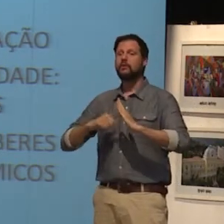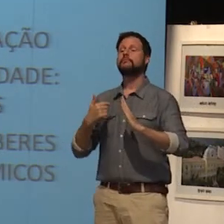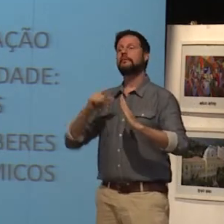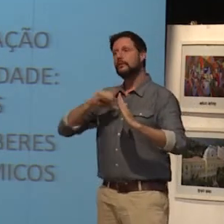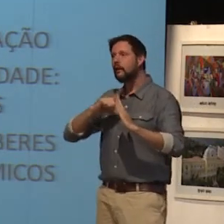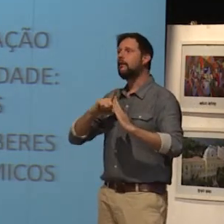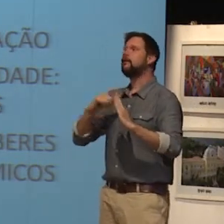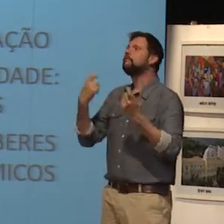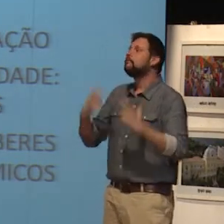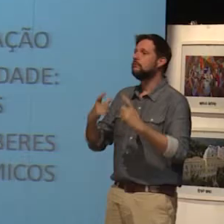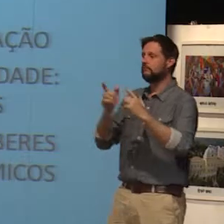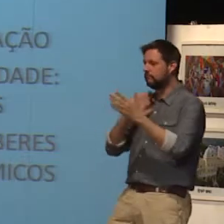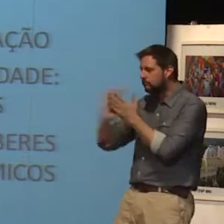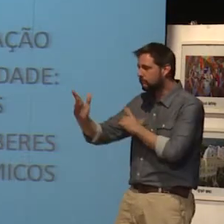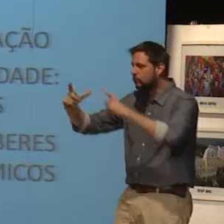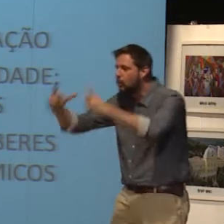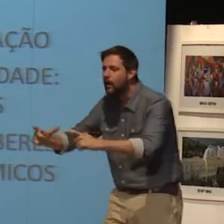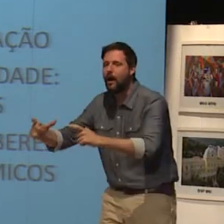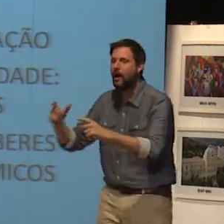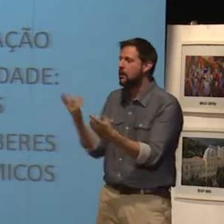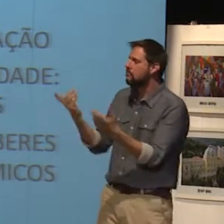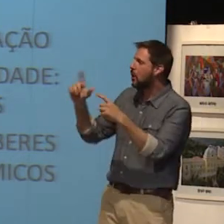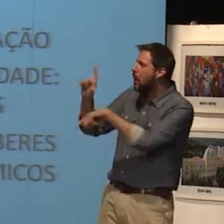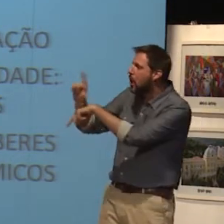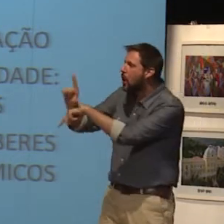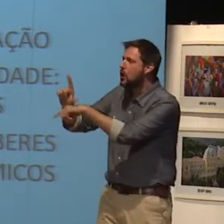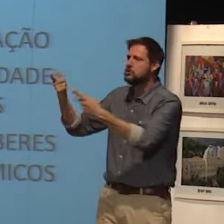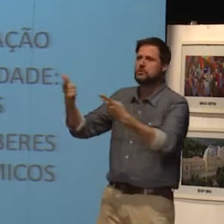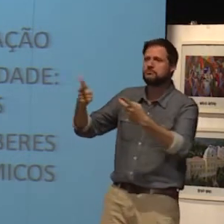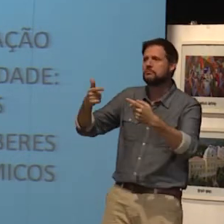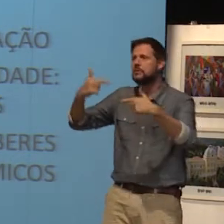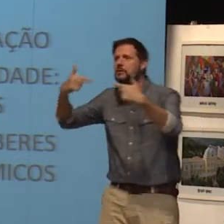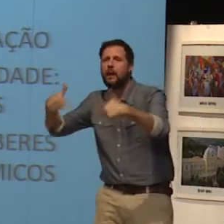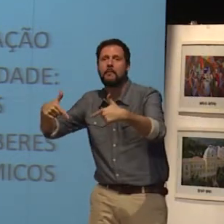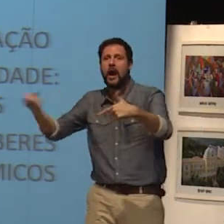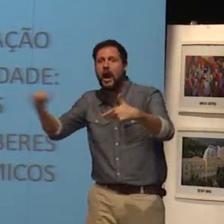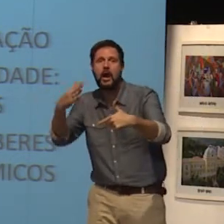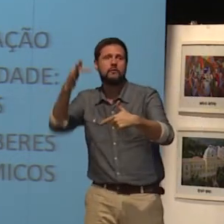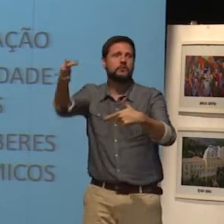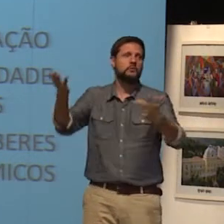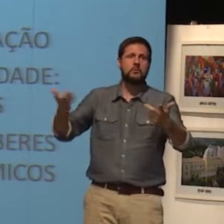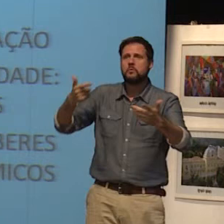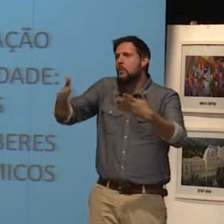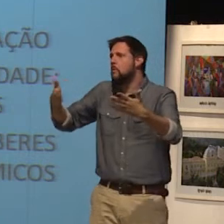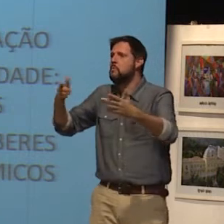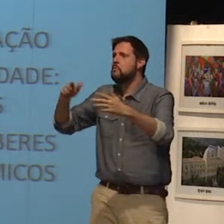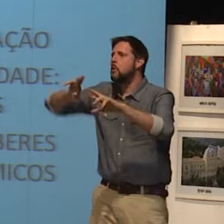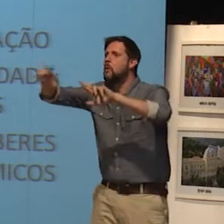da língua? Na minha casa, né, onde eu moro, na loja, no comércio,